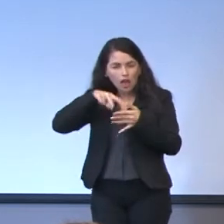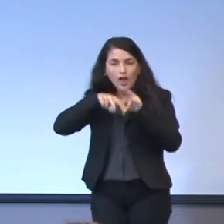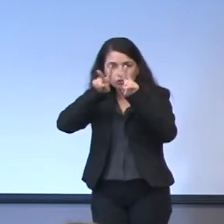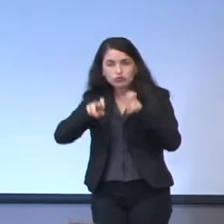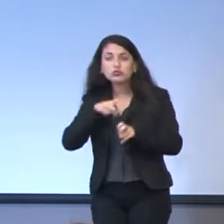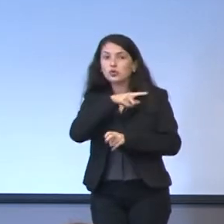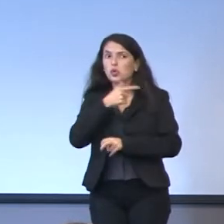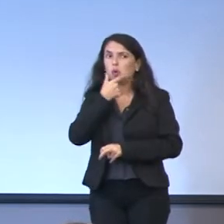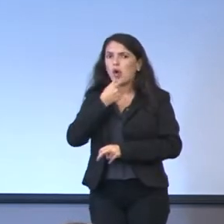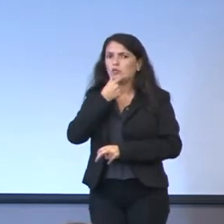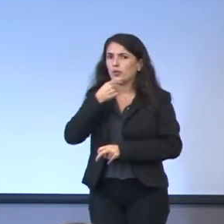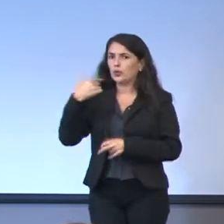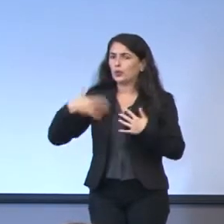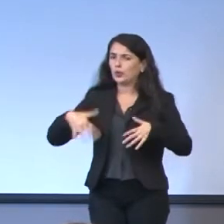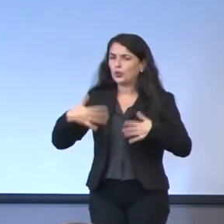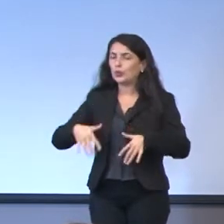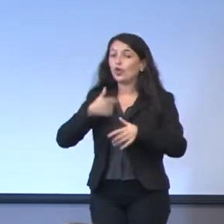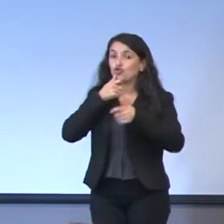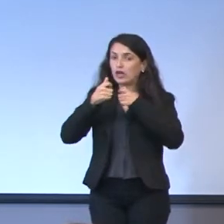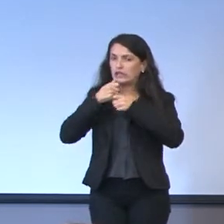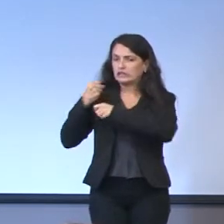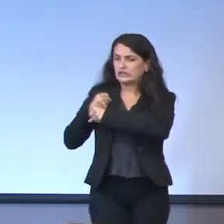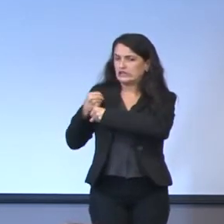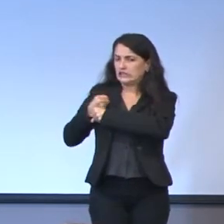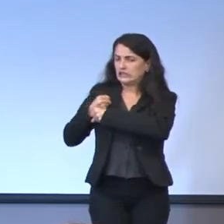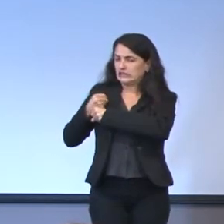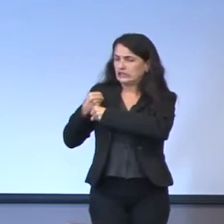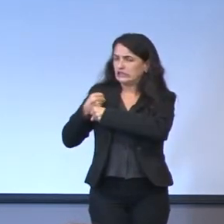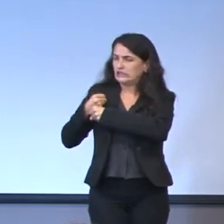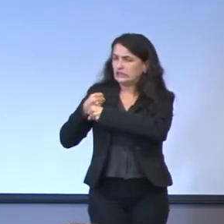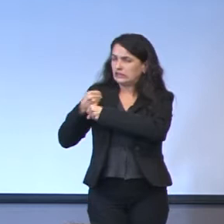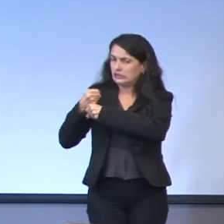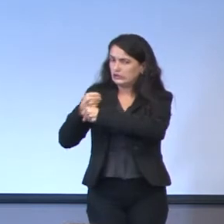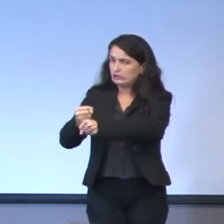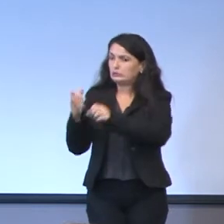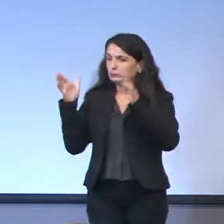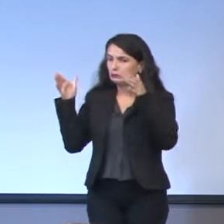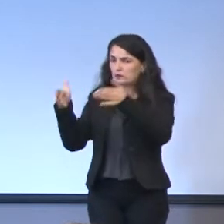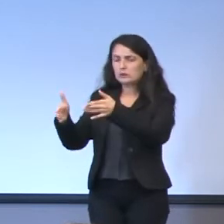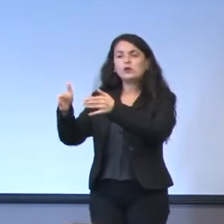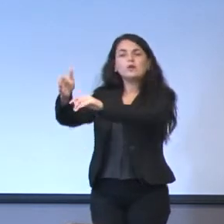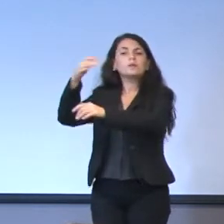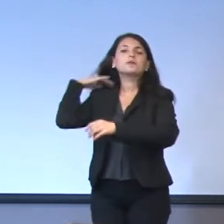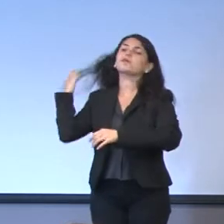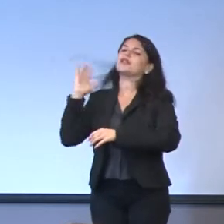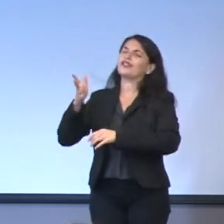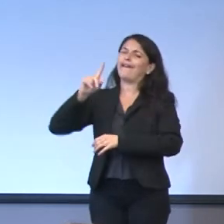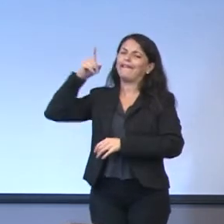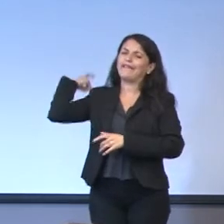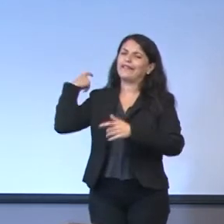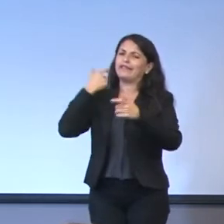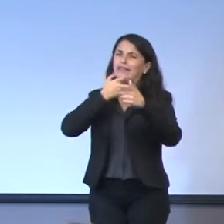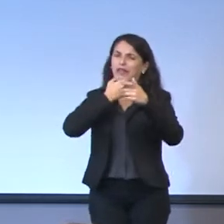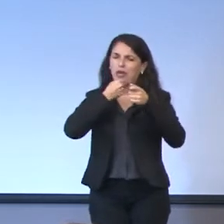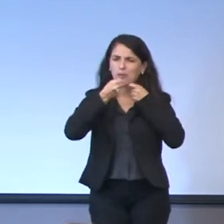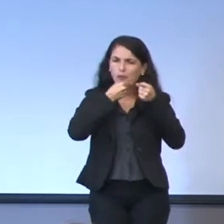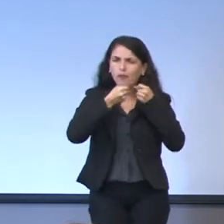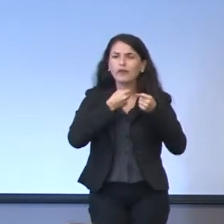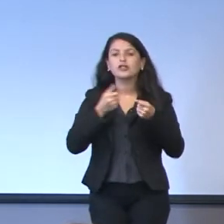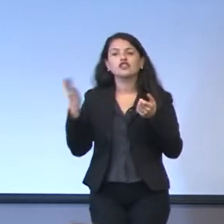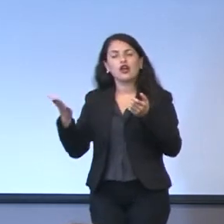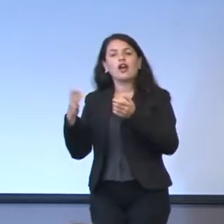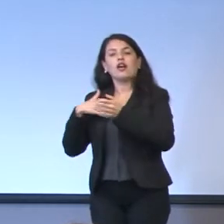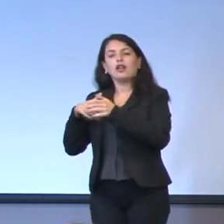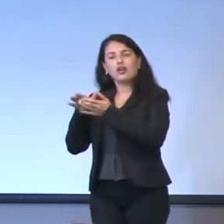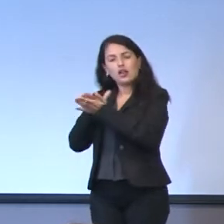é um dos raros jornalistas que está há muitos e muitos anos no jornal. Ele já foi repórter, já foi editor. Hoje